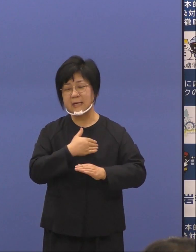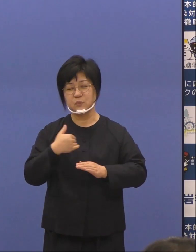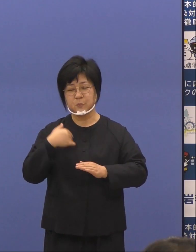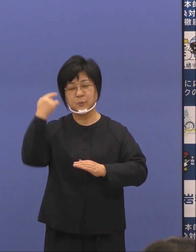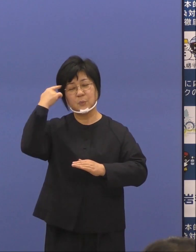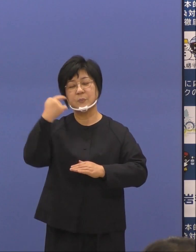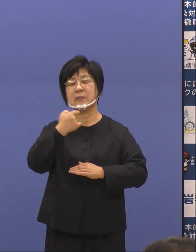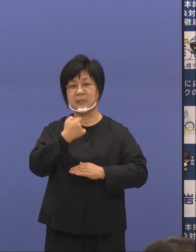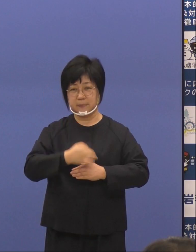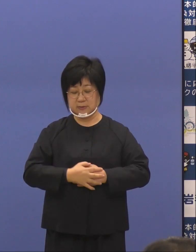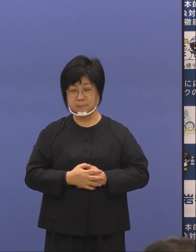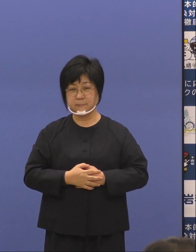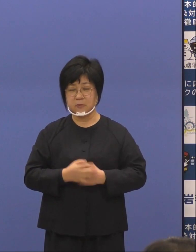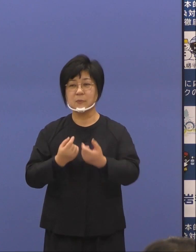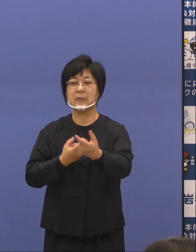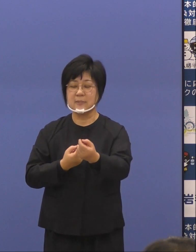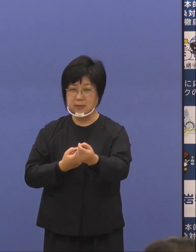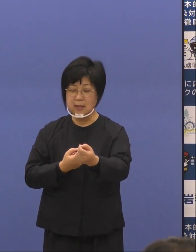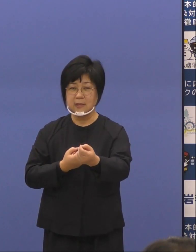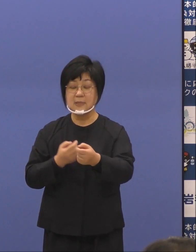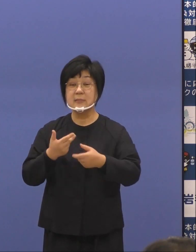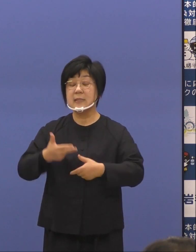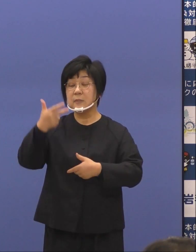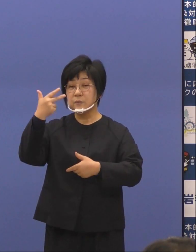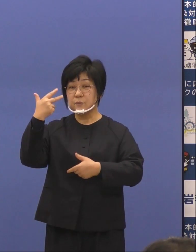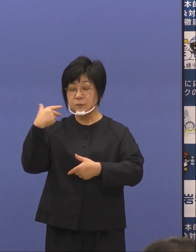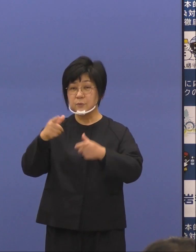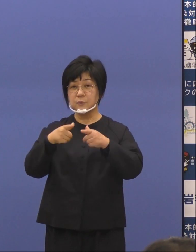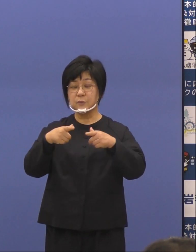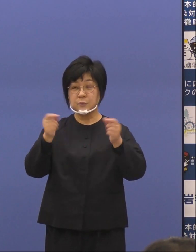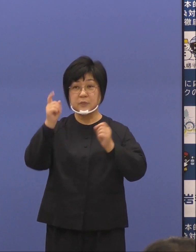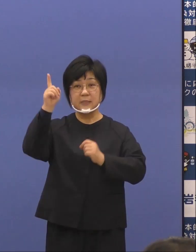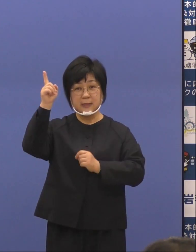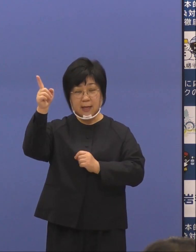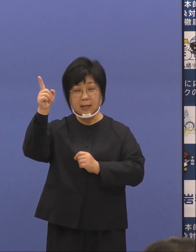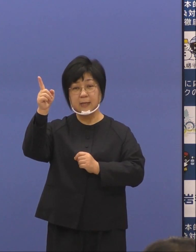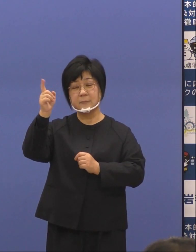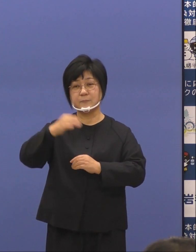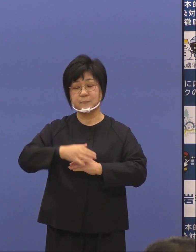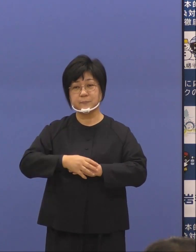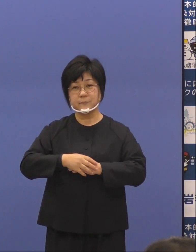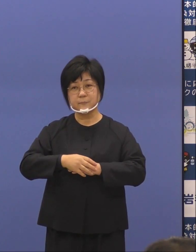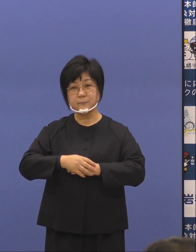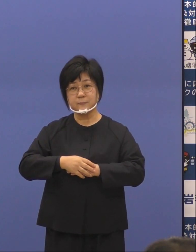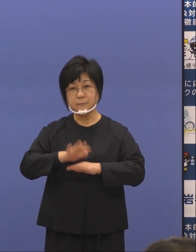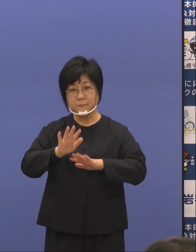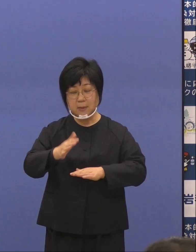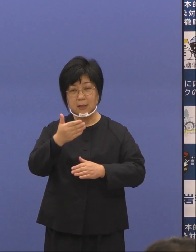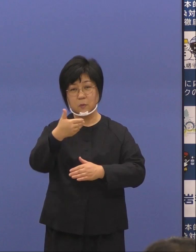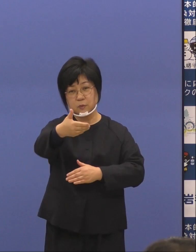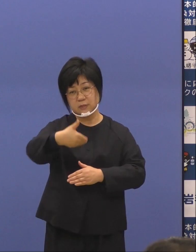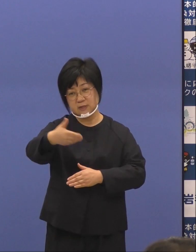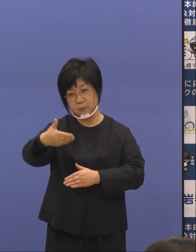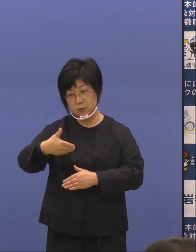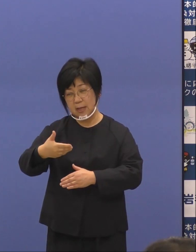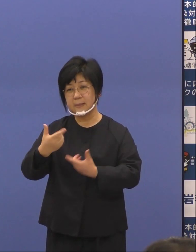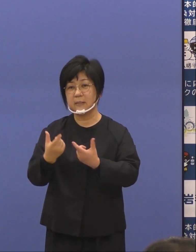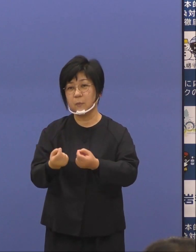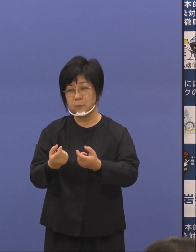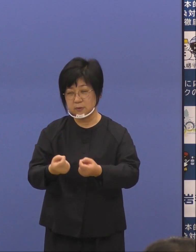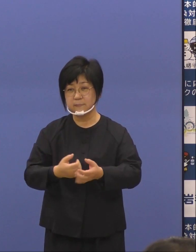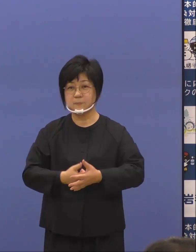ね、先週国が、今それぞれ質問がありました